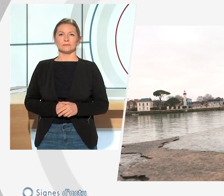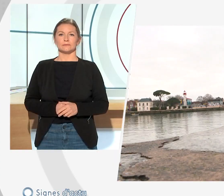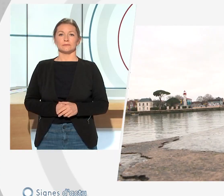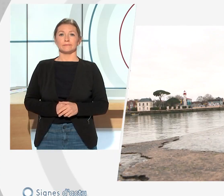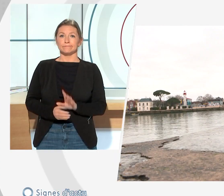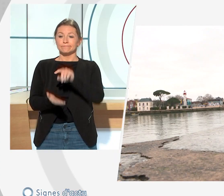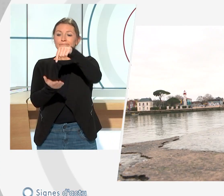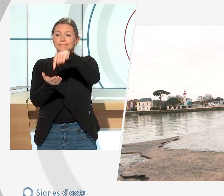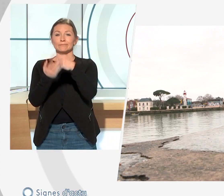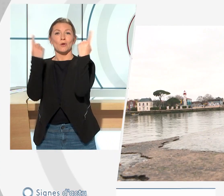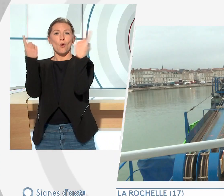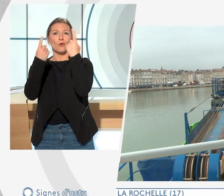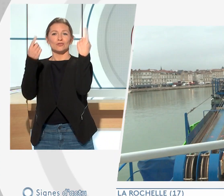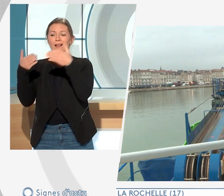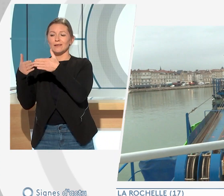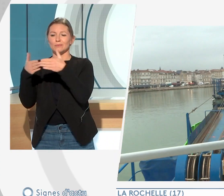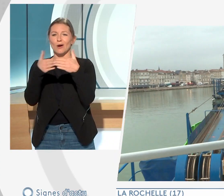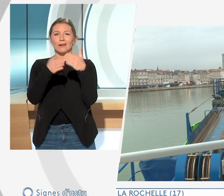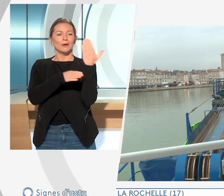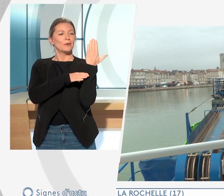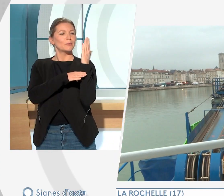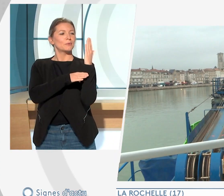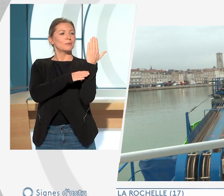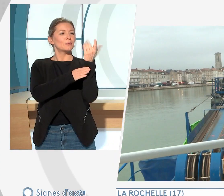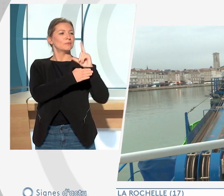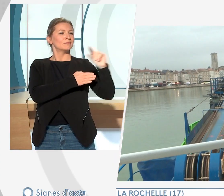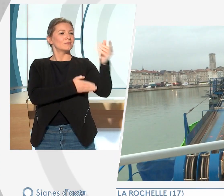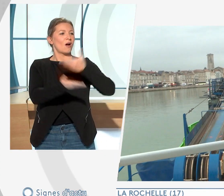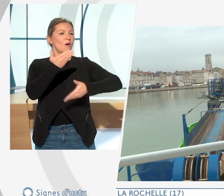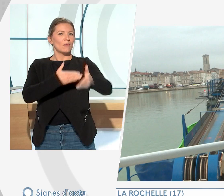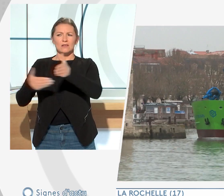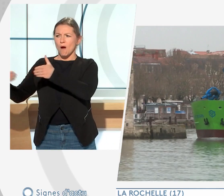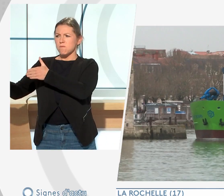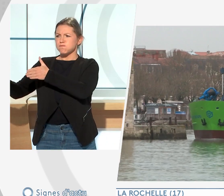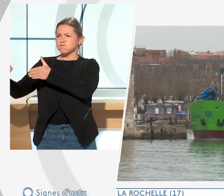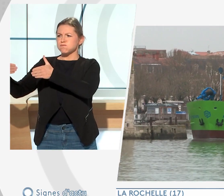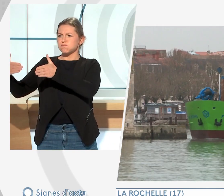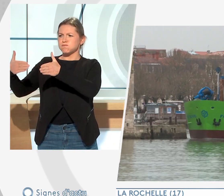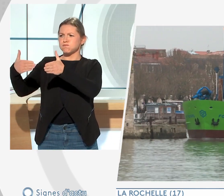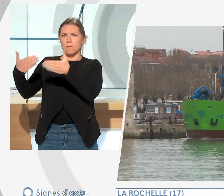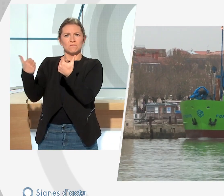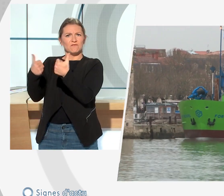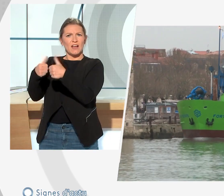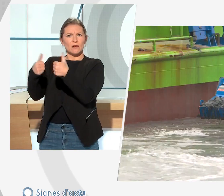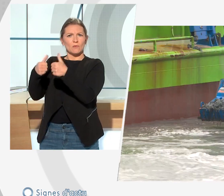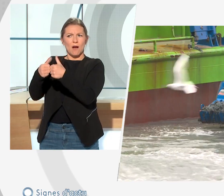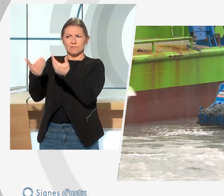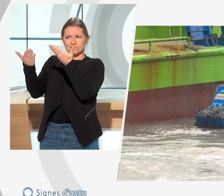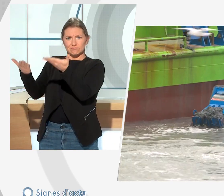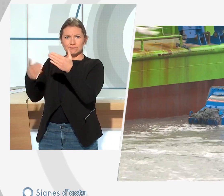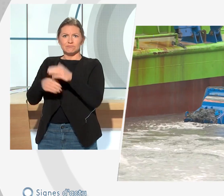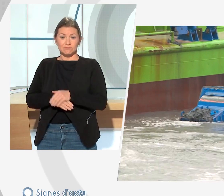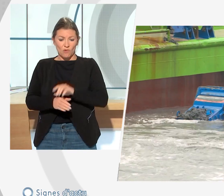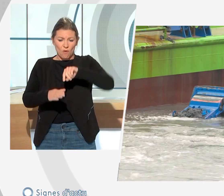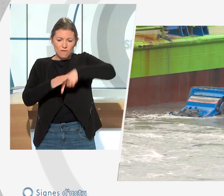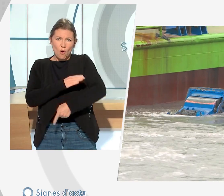Dans le vieux port de La Rochelle, les voiliers ont cédé la place à ce gros bateau. Le Fort Boyard est chargé d'enlever la vase qui s'est accumulée